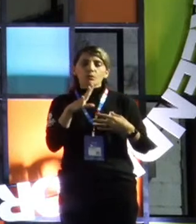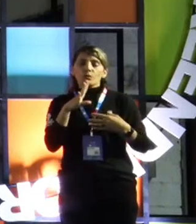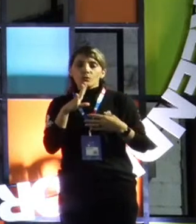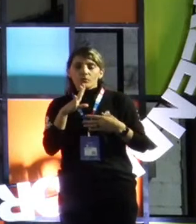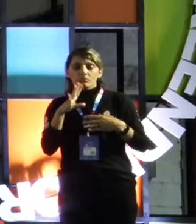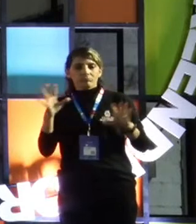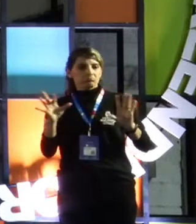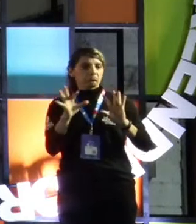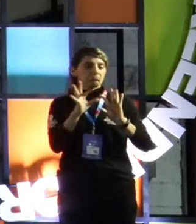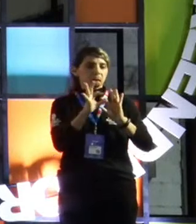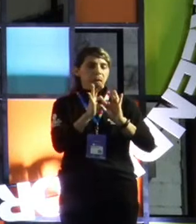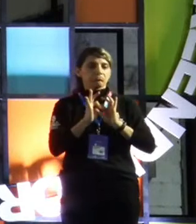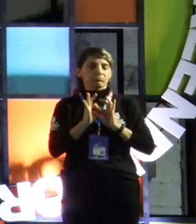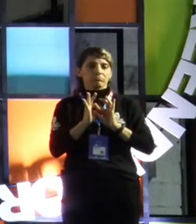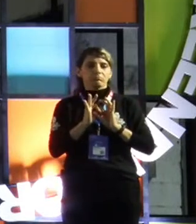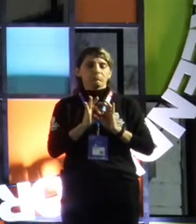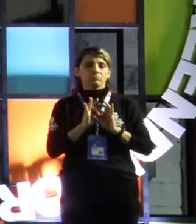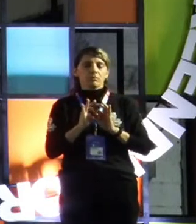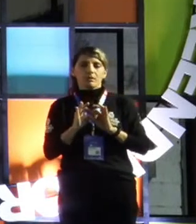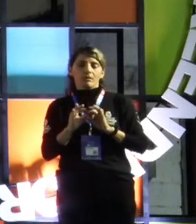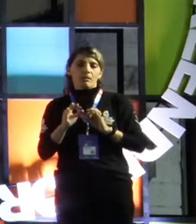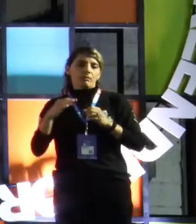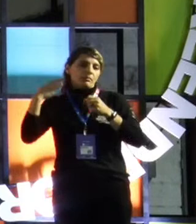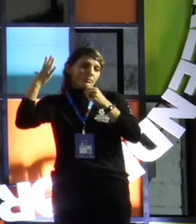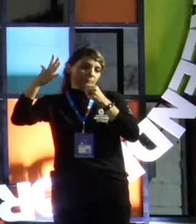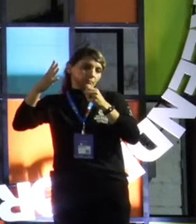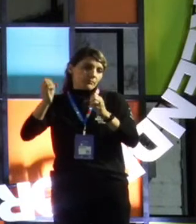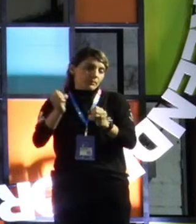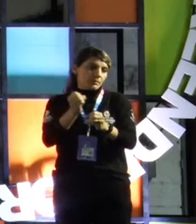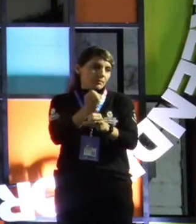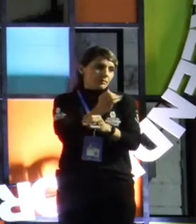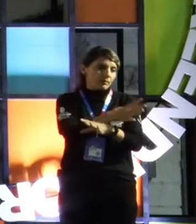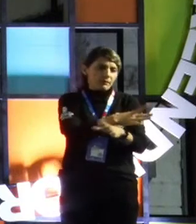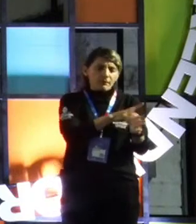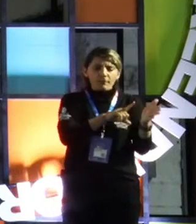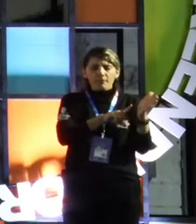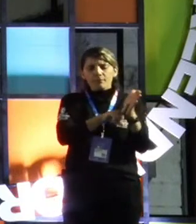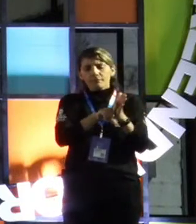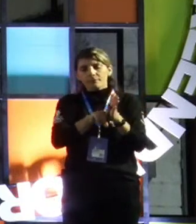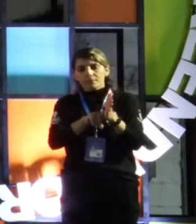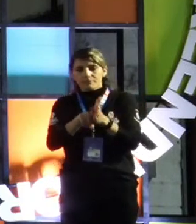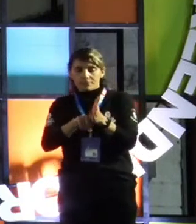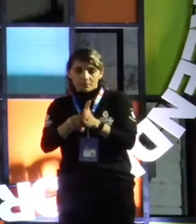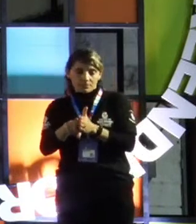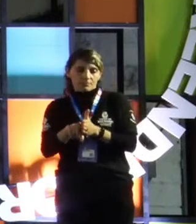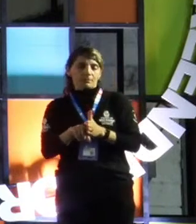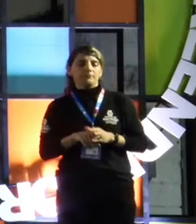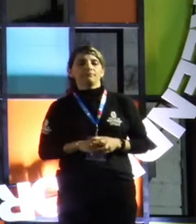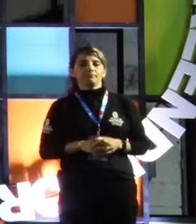de afiliados, saindo dessa palestra, vai estudar o programa de afiliados se você quer monetizar na internet.